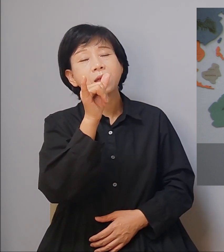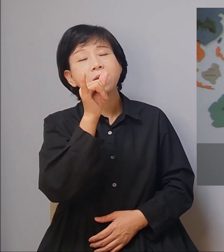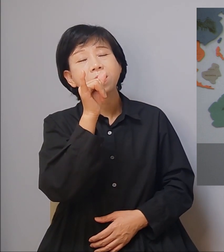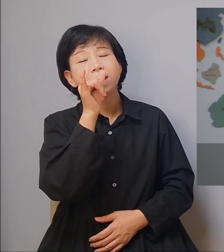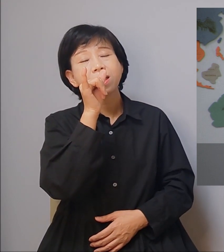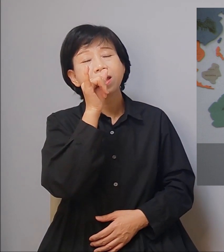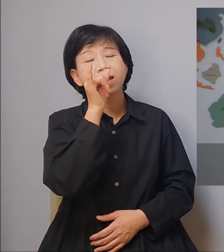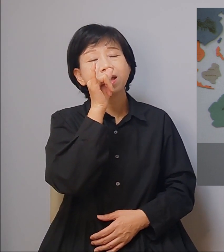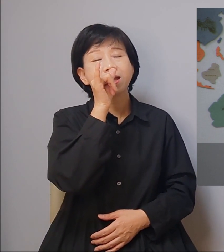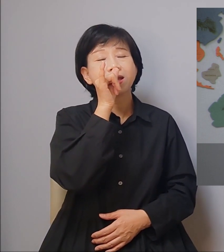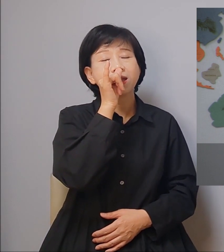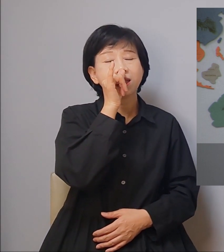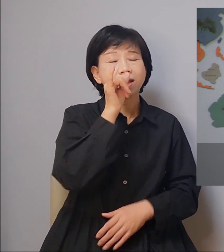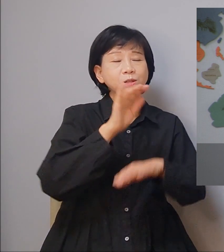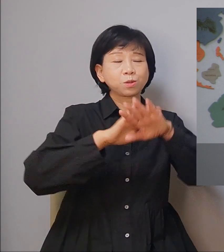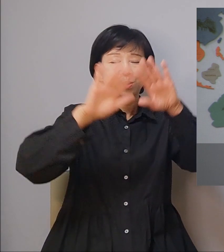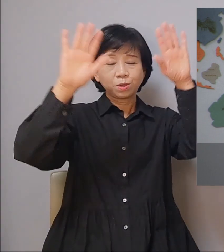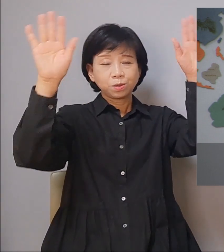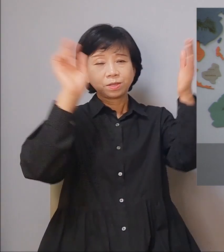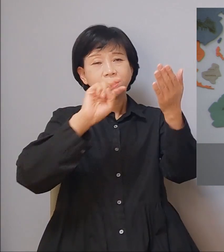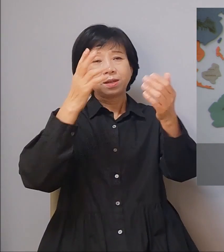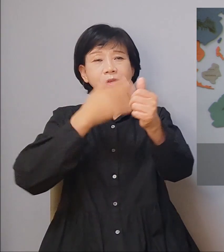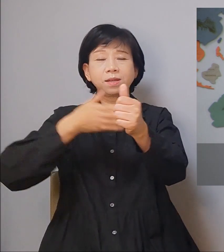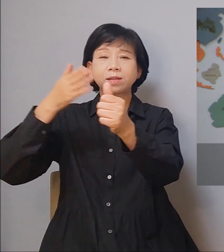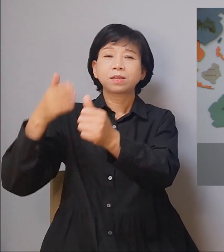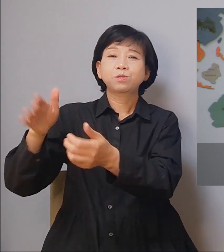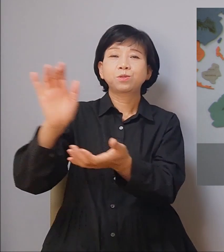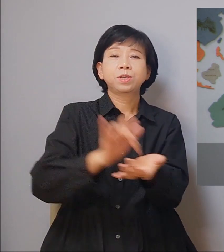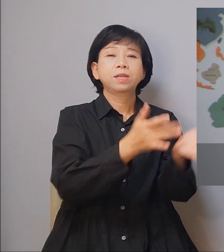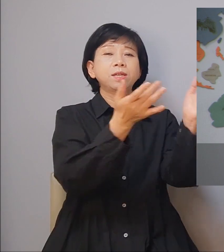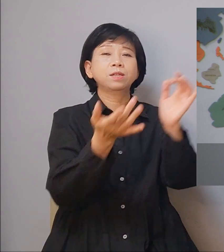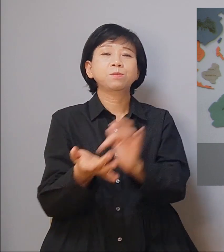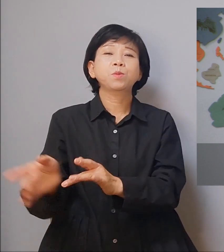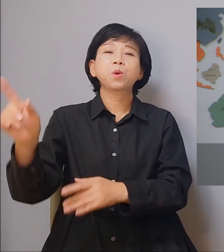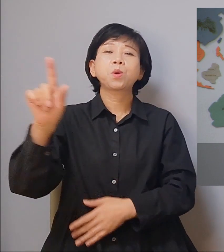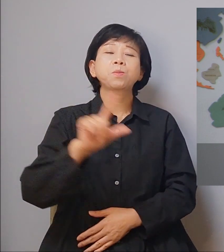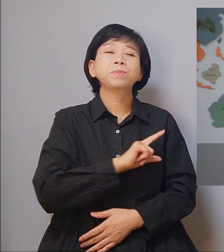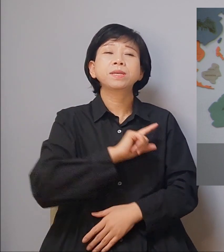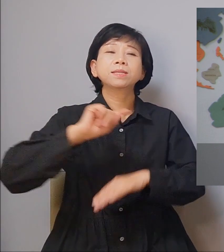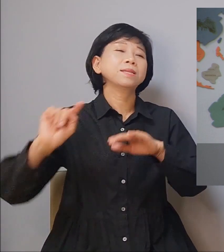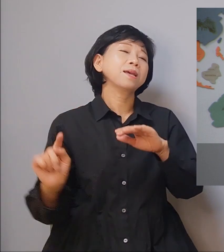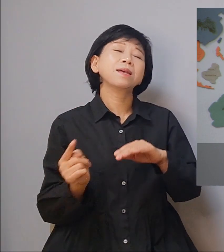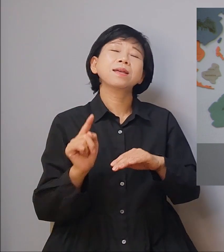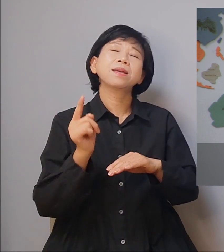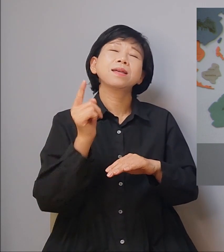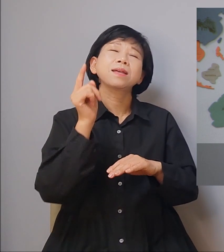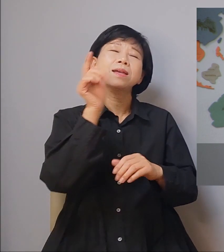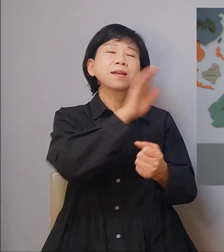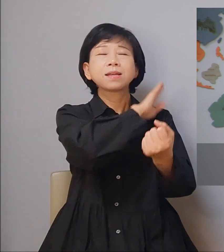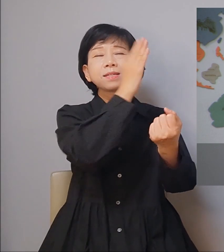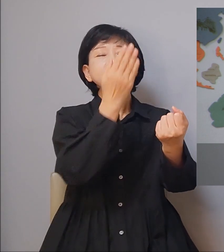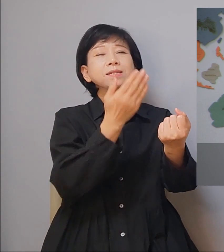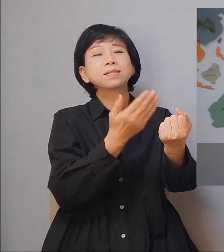손 높이 들고 찬양하겠습니다. 예수 이름 높이세